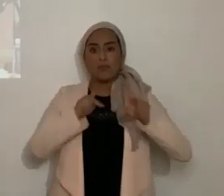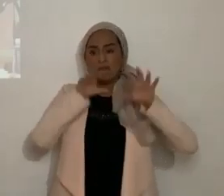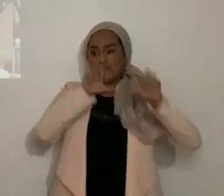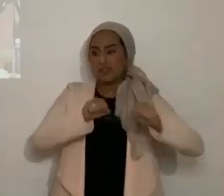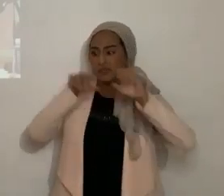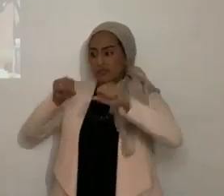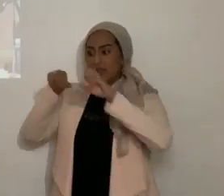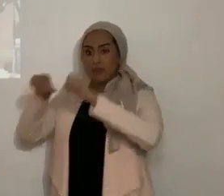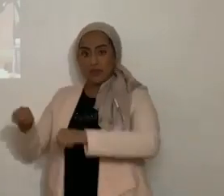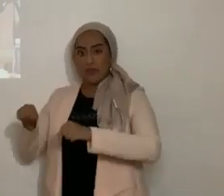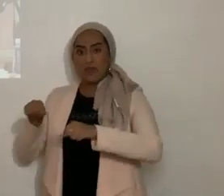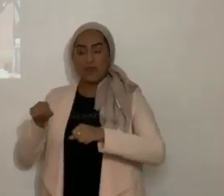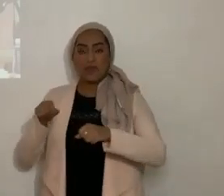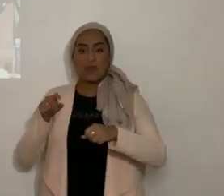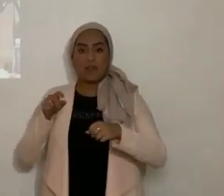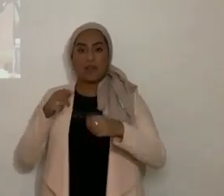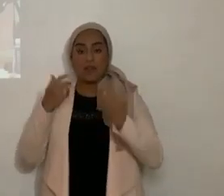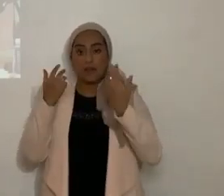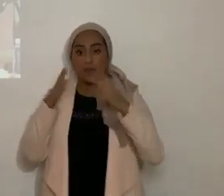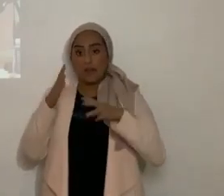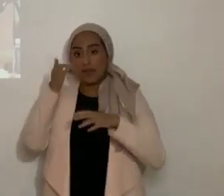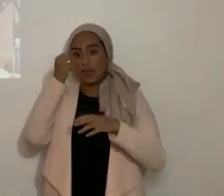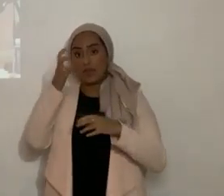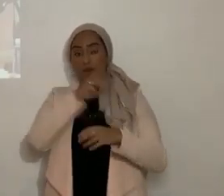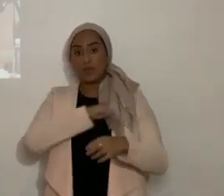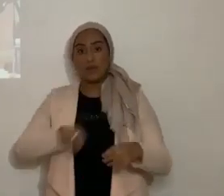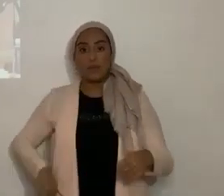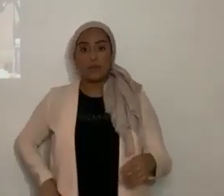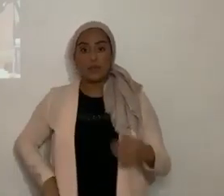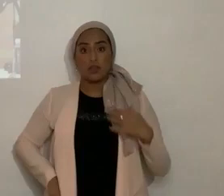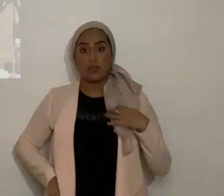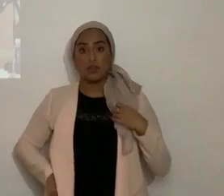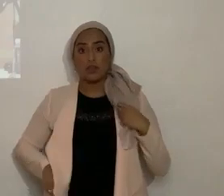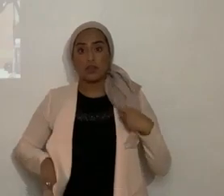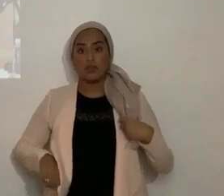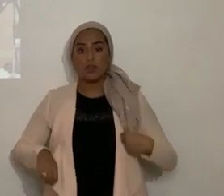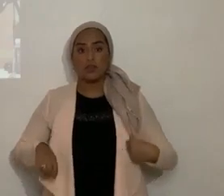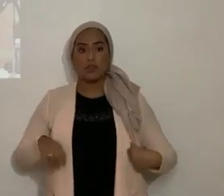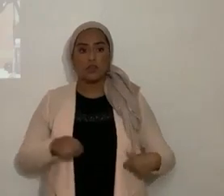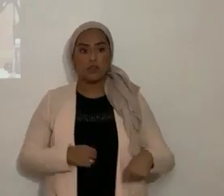persecuciones, cuando recién, después de que nuestro Adón Yahshua HaMashiach,